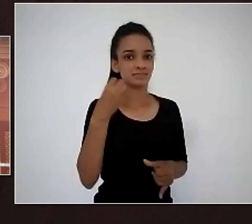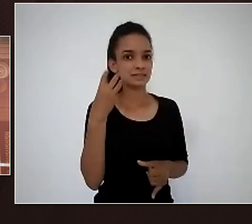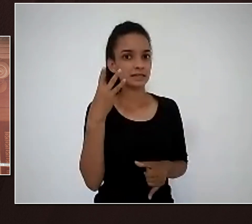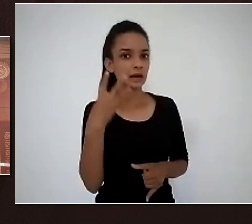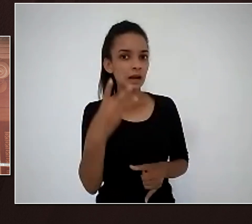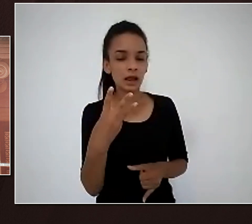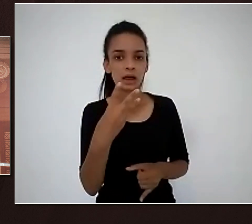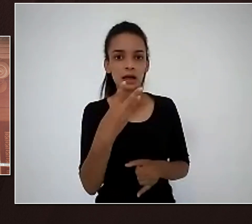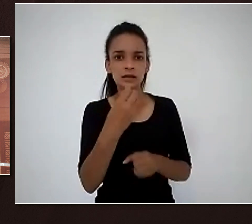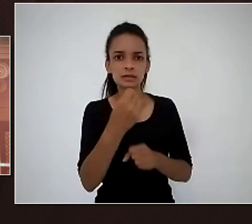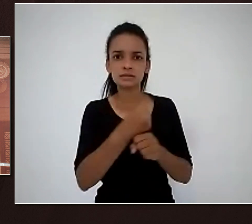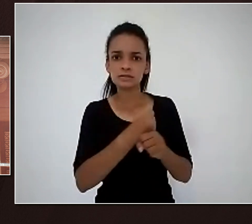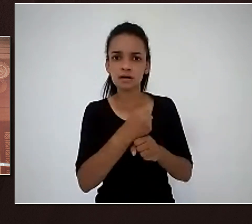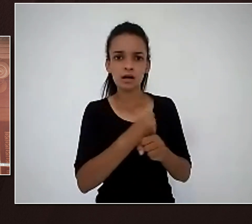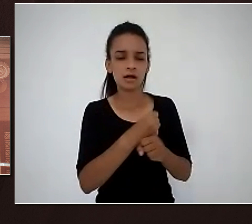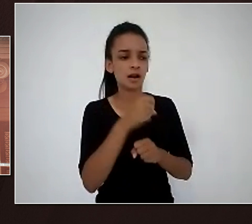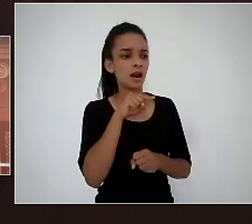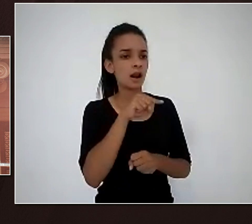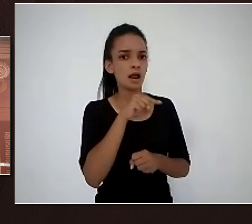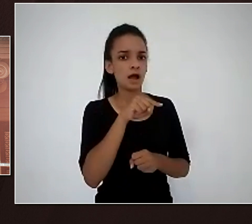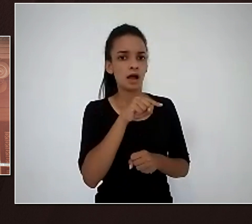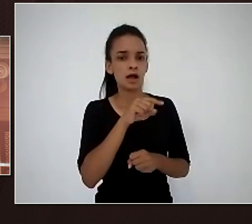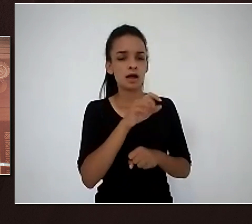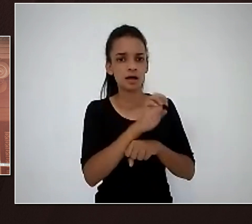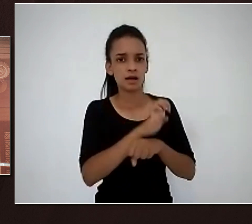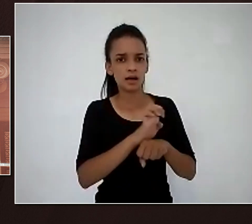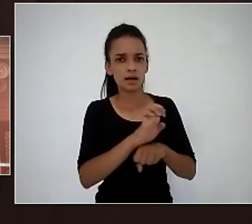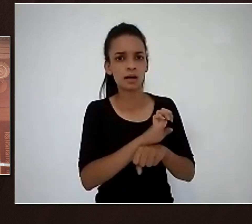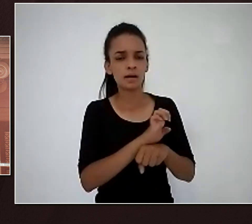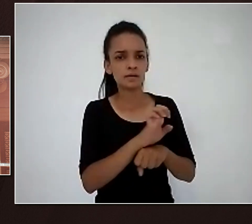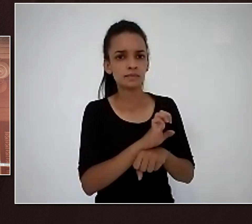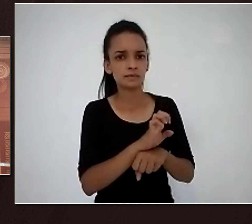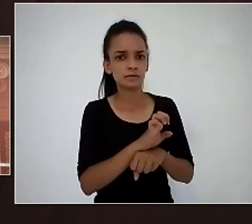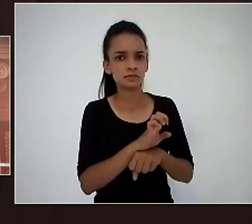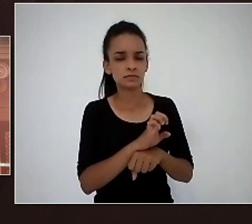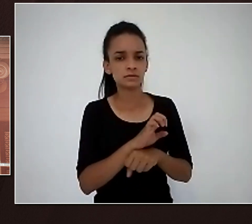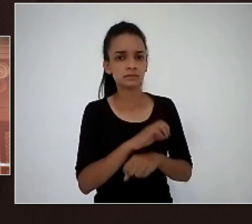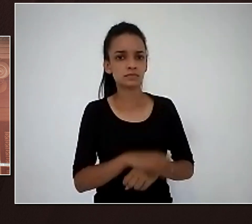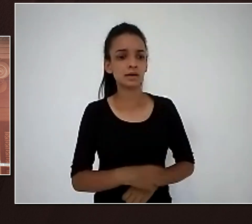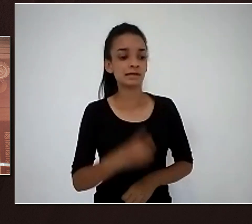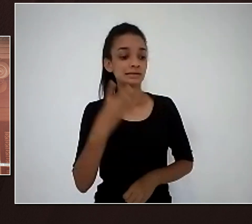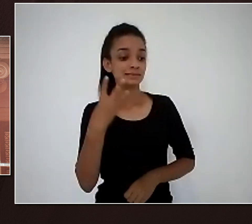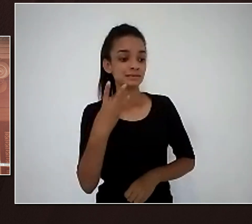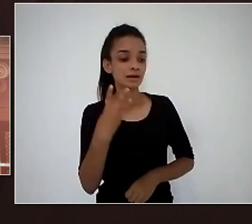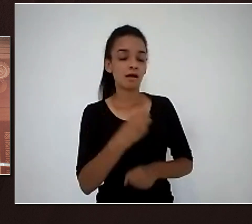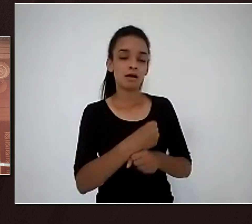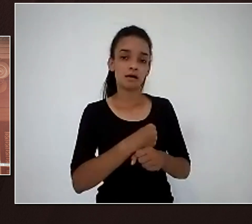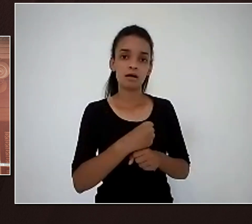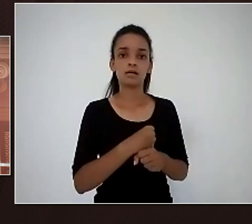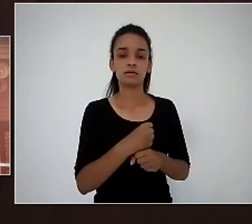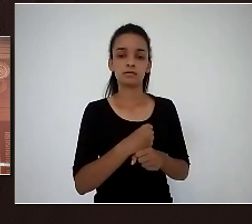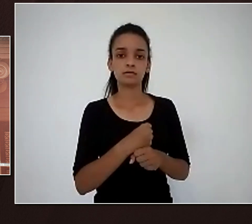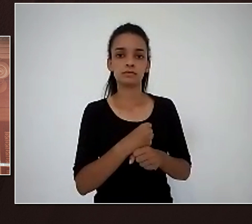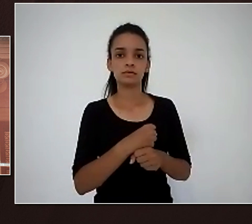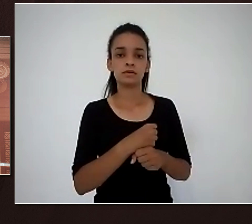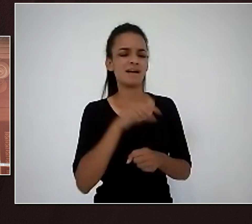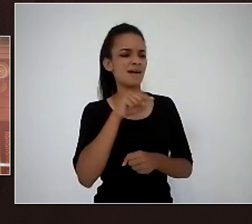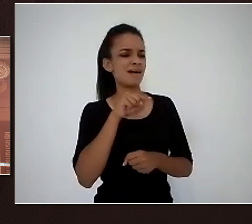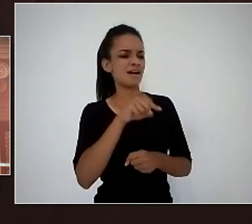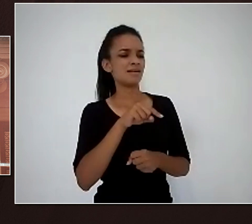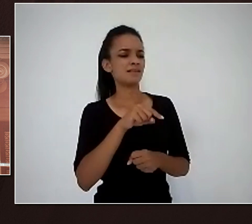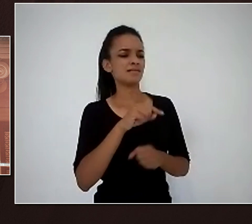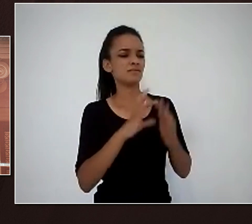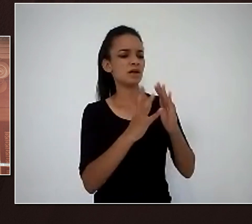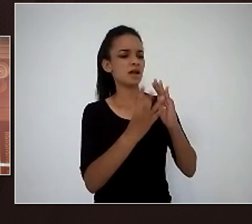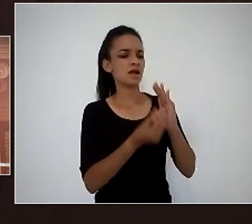passou tanto tempo numa cidade. Então, 3 anos ali, a igreja em Éfeso recebeu